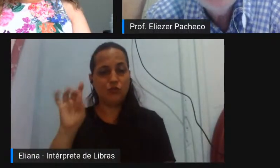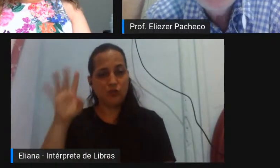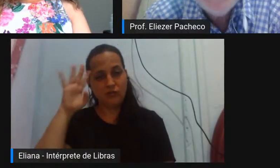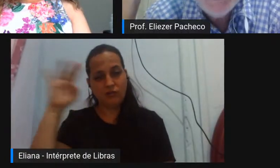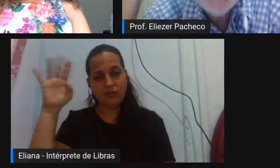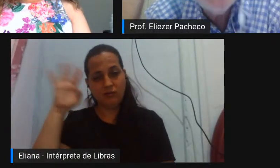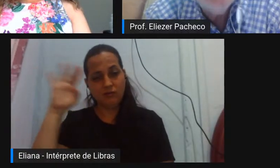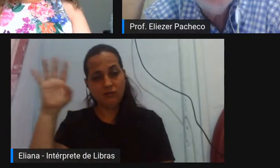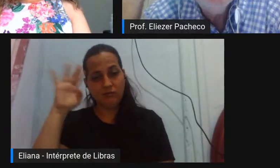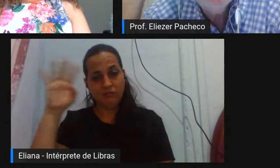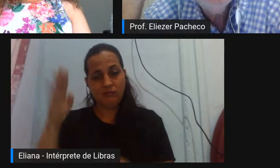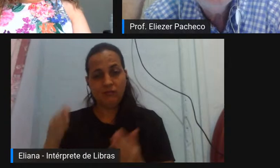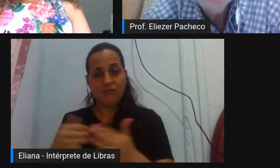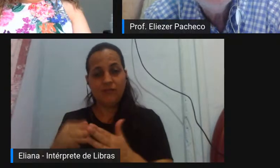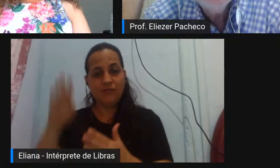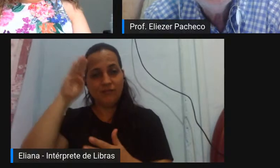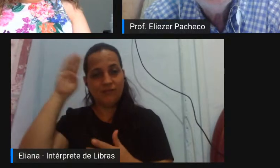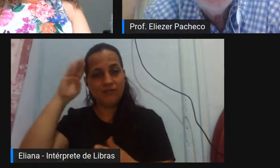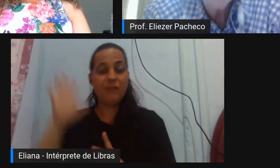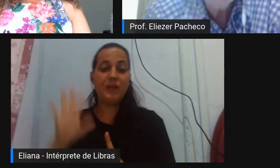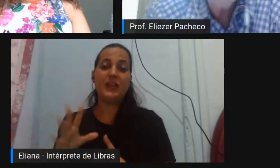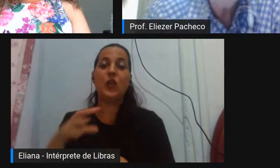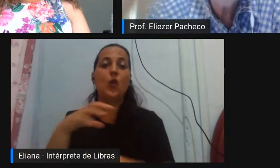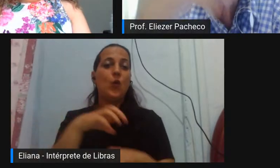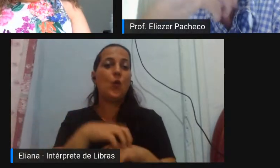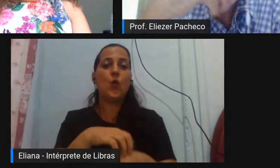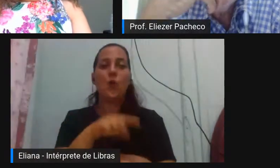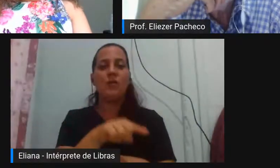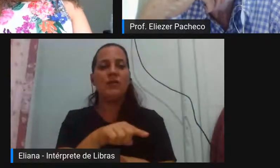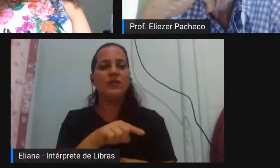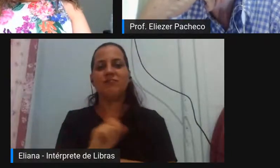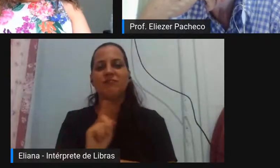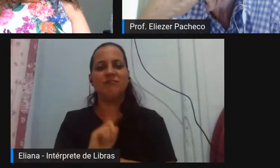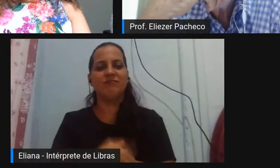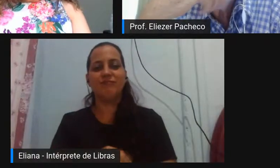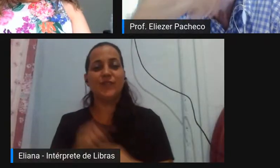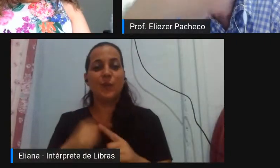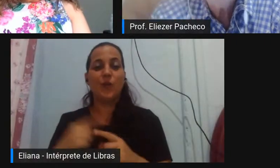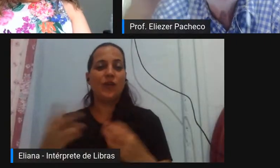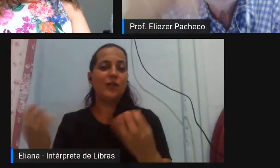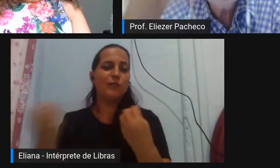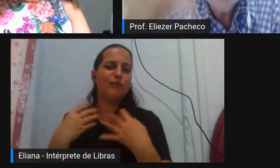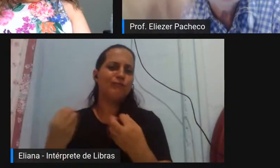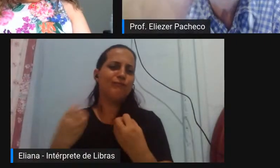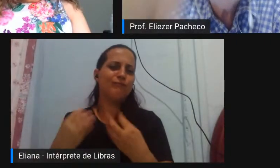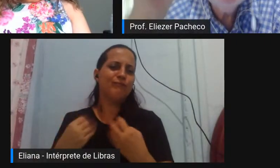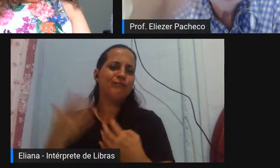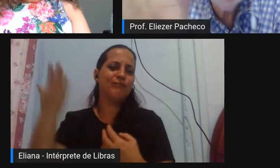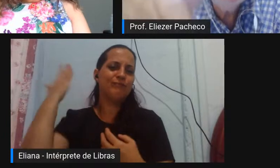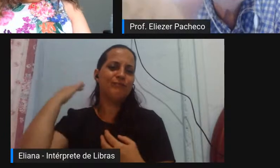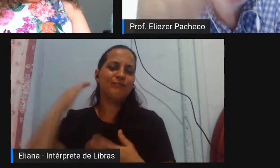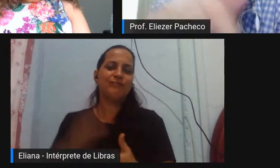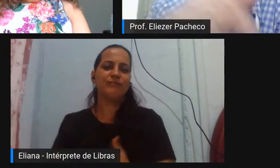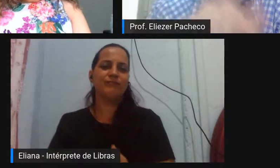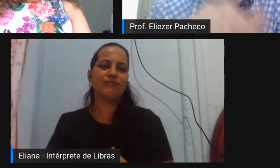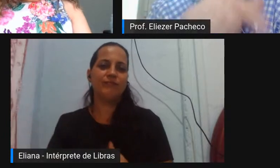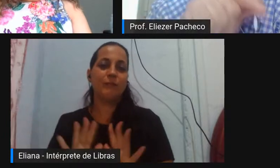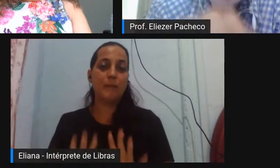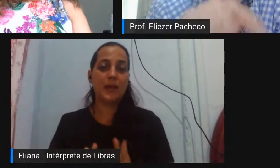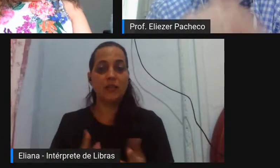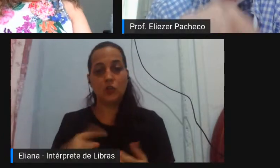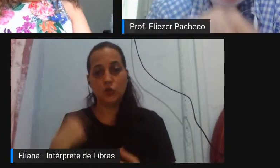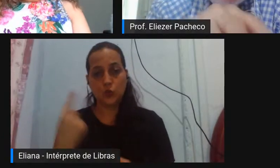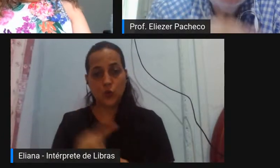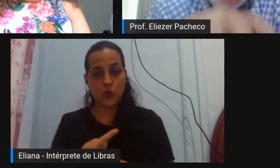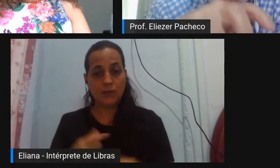né? Mas não é culpa deles. Essa é a concepção que eles receberam. Mas nós temos que investir muito